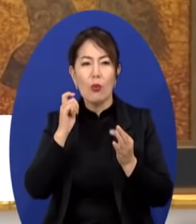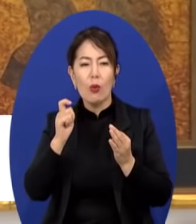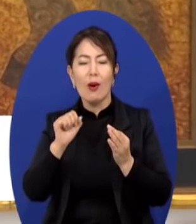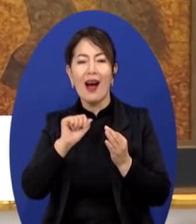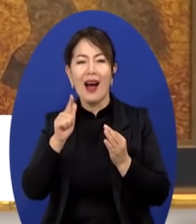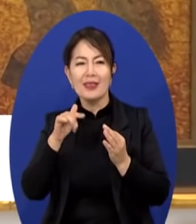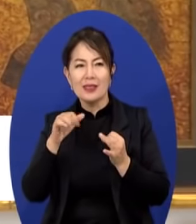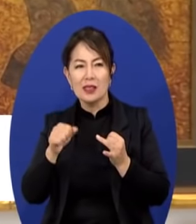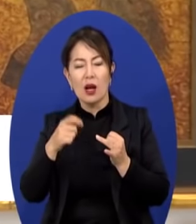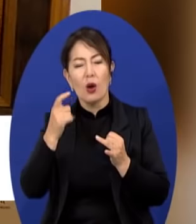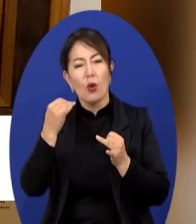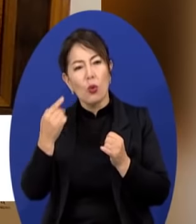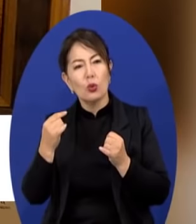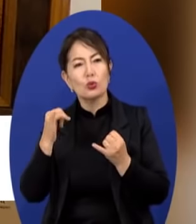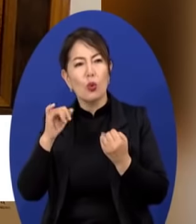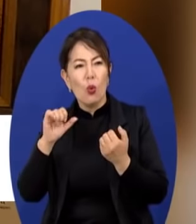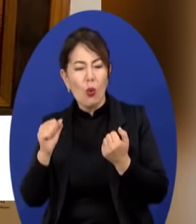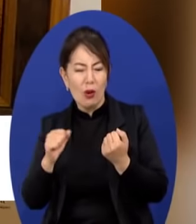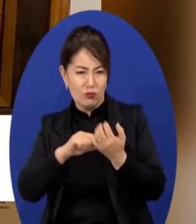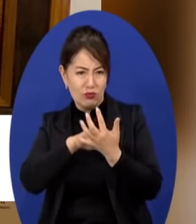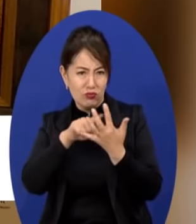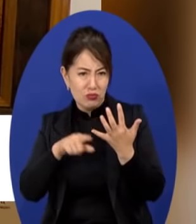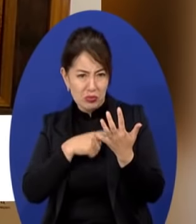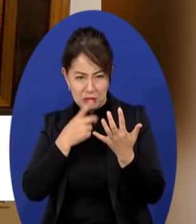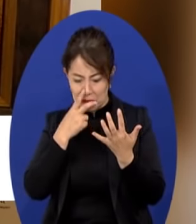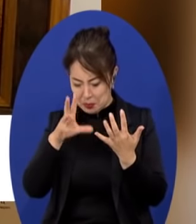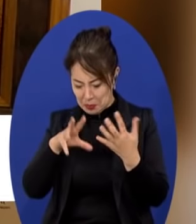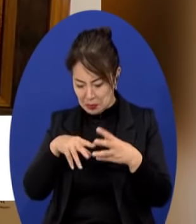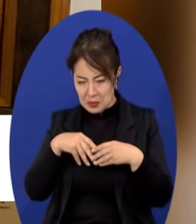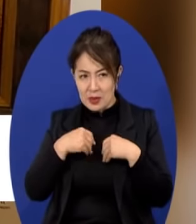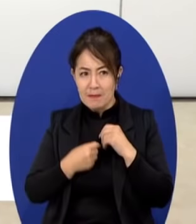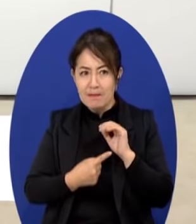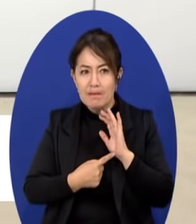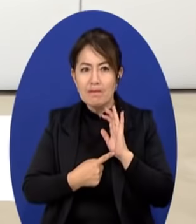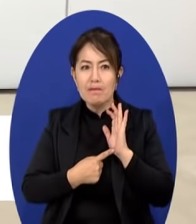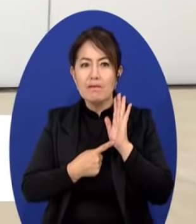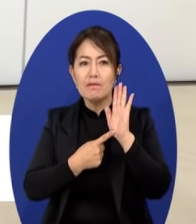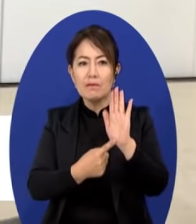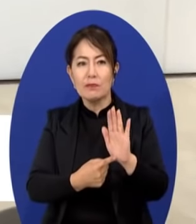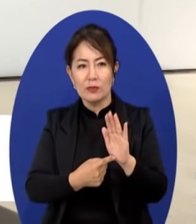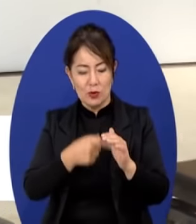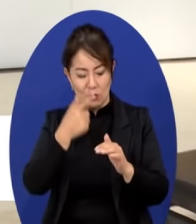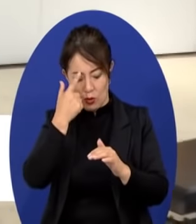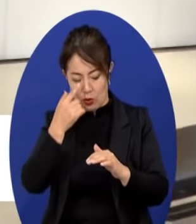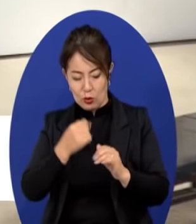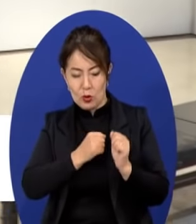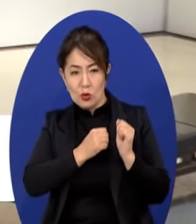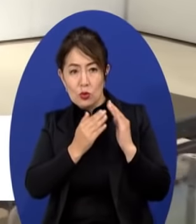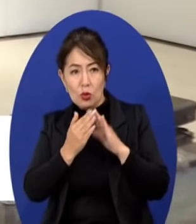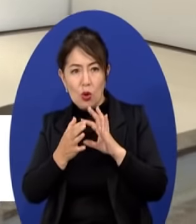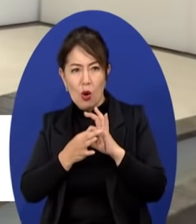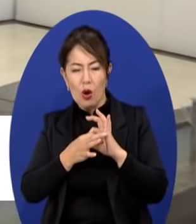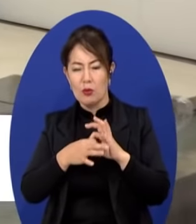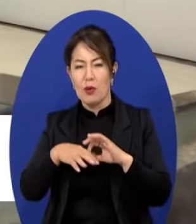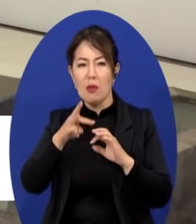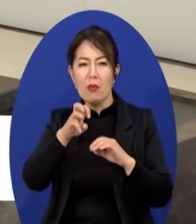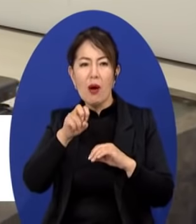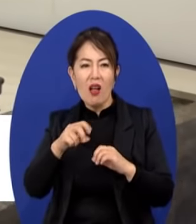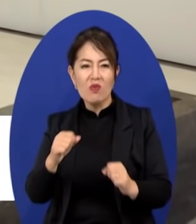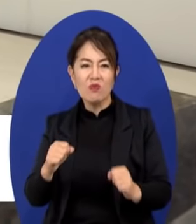хуц ухныг өөрийн мэдрэмжээр дүрслэн буулгасан нь Монголын нүүдэлчин ахуйн гол бэлэг тэмдэг болсон буянт малын сүр хүчийг харуулж